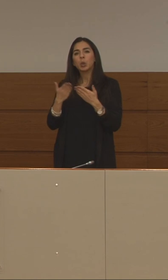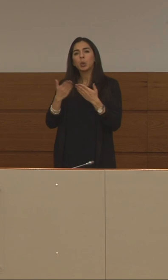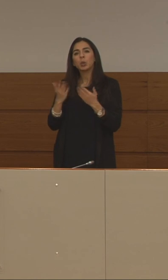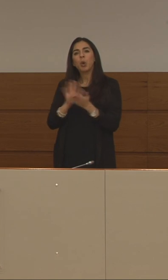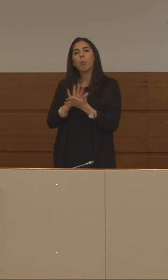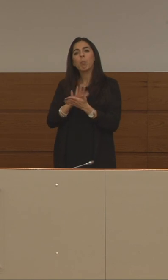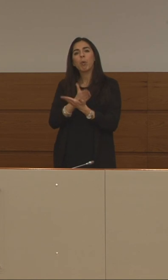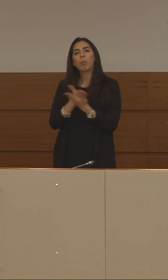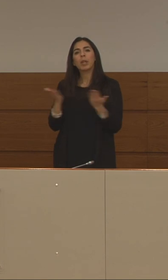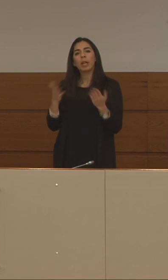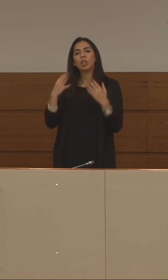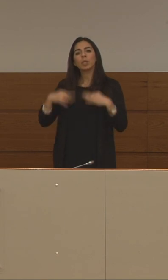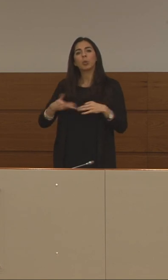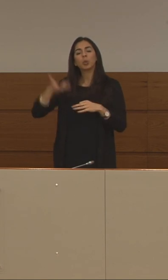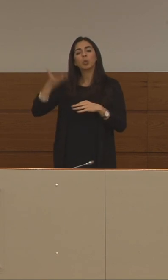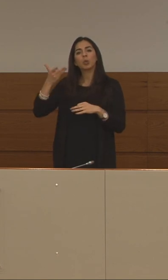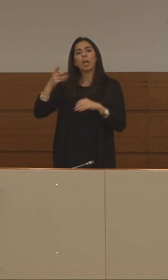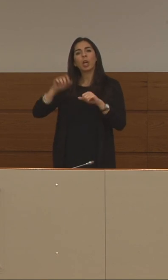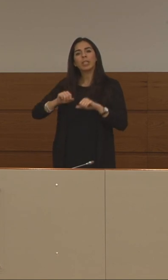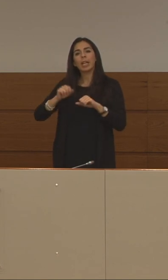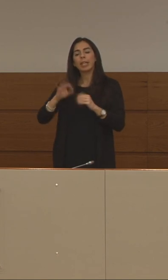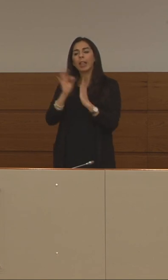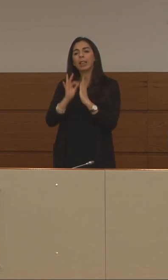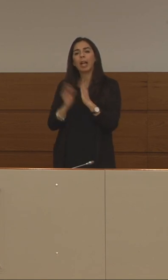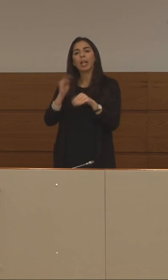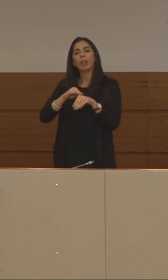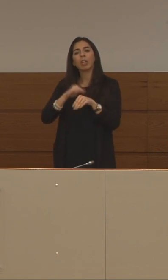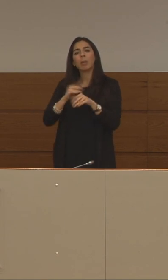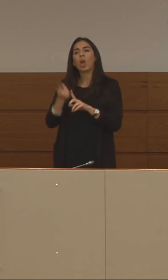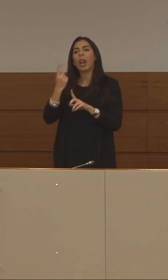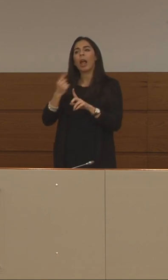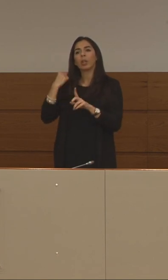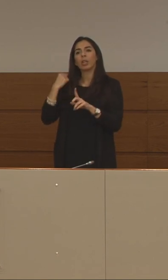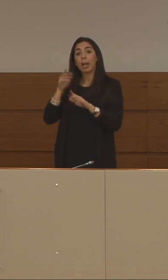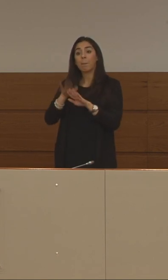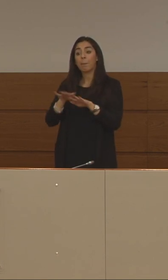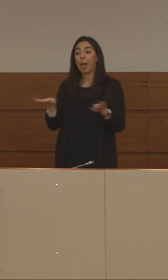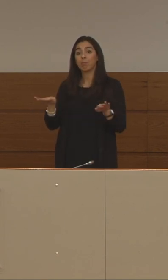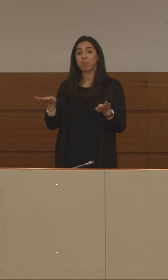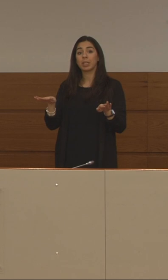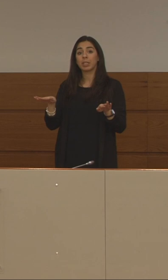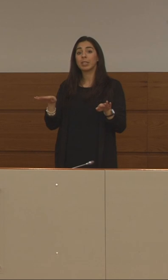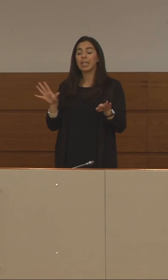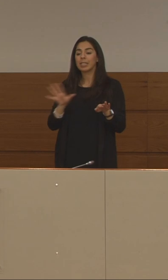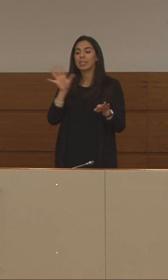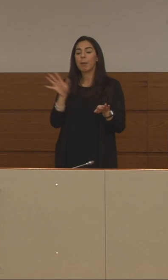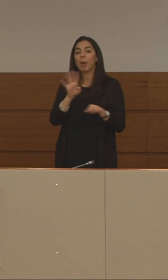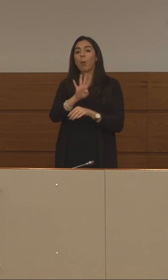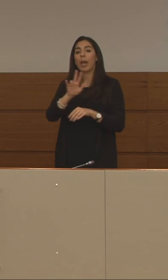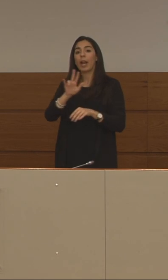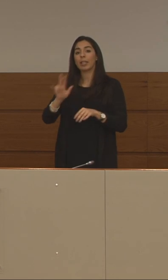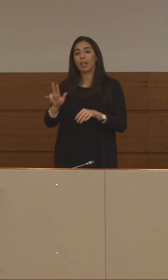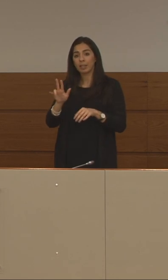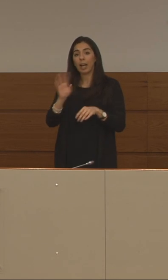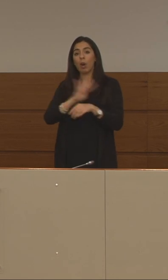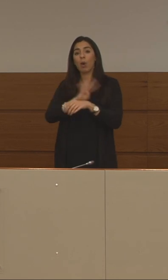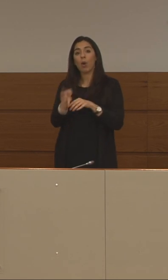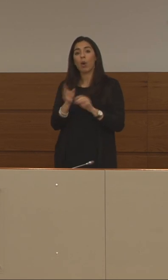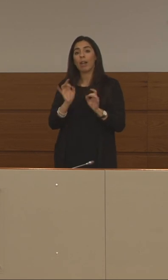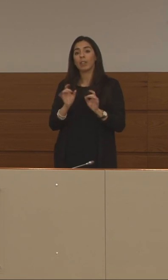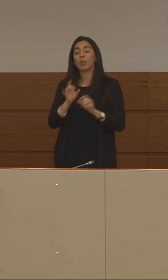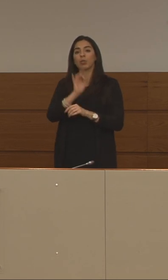di sanità dati aggiornati all'altroieri i bambini coinvolti sarebbero 43 se ci potete dire qualcosa in